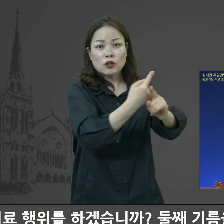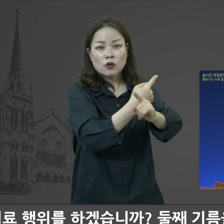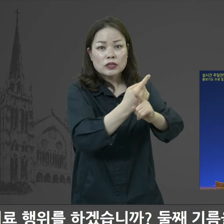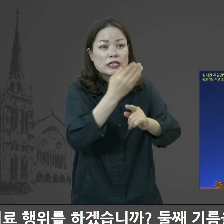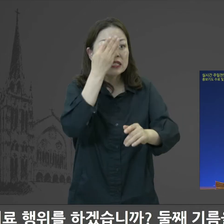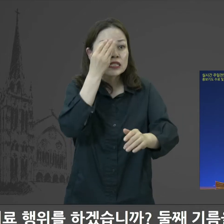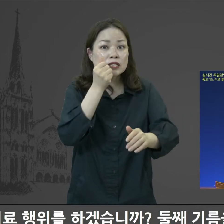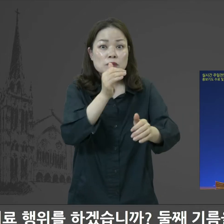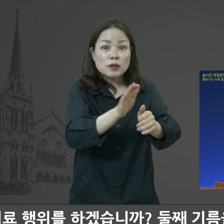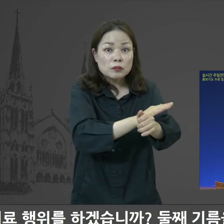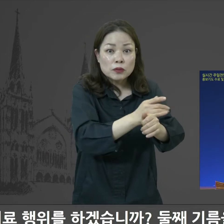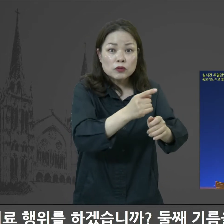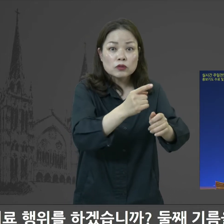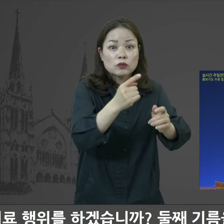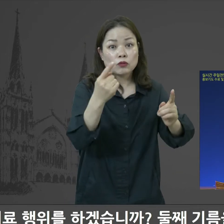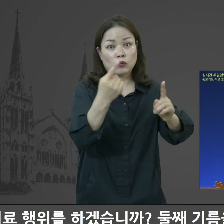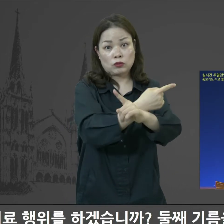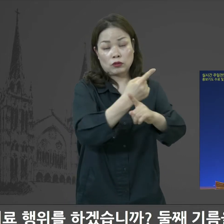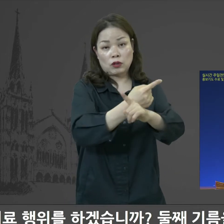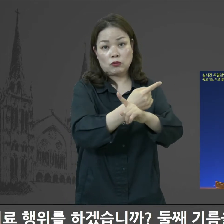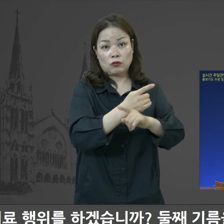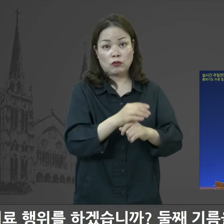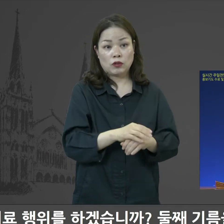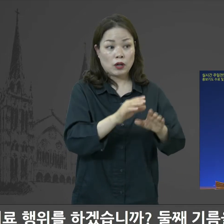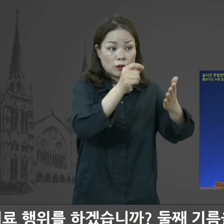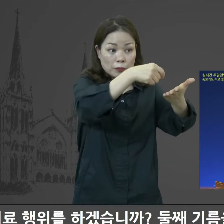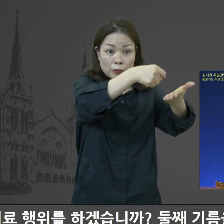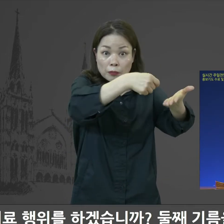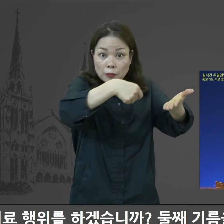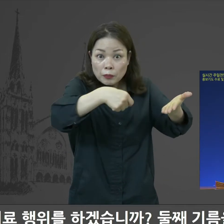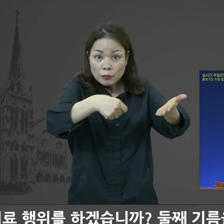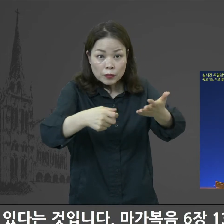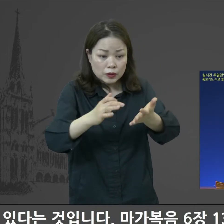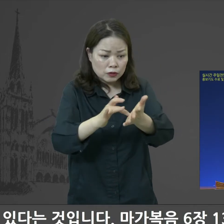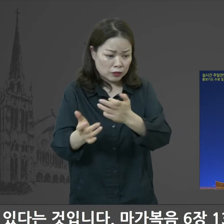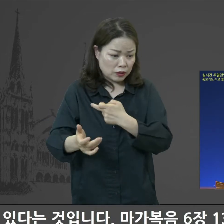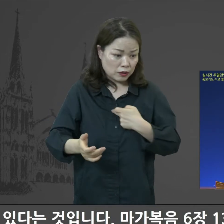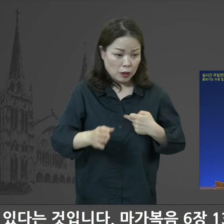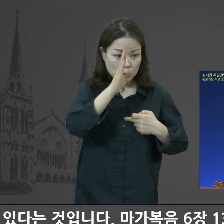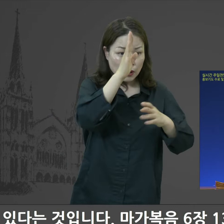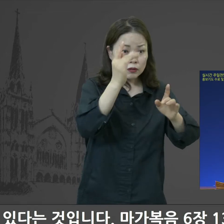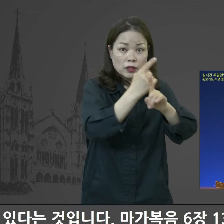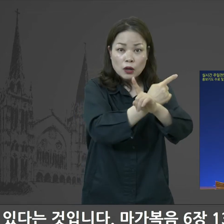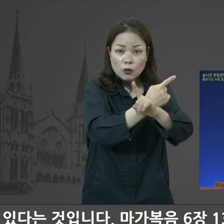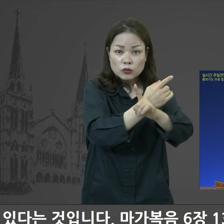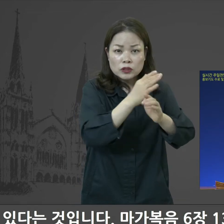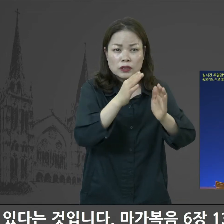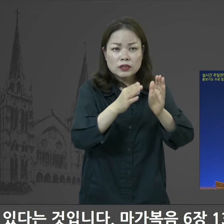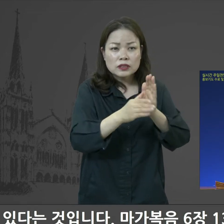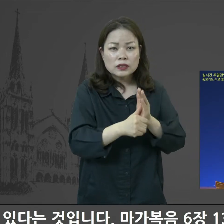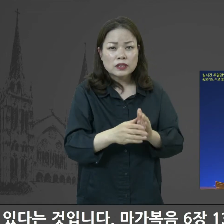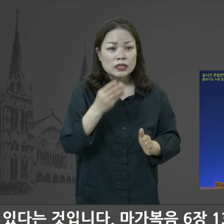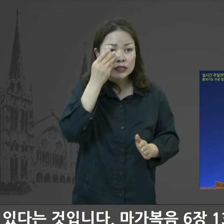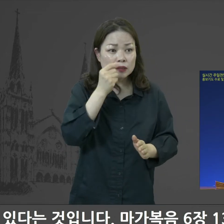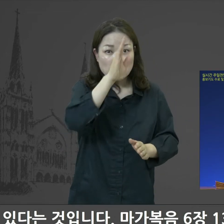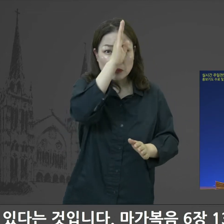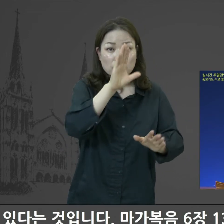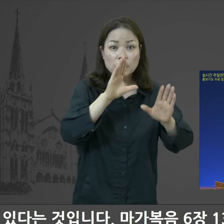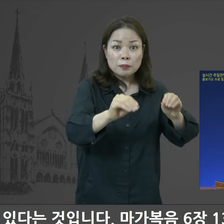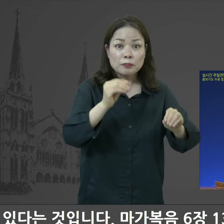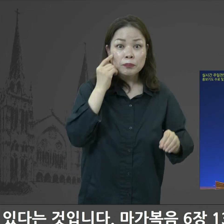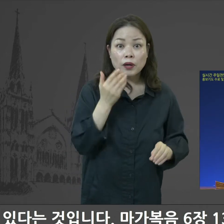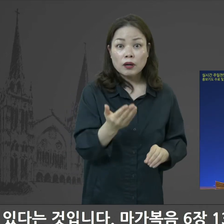기름을 바르며 고쳤다고 기록합니다. 여러분, 예수님의 제자들이 많은 병자를 고쳤을 때에 바른 기름 때문에 병이